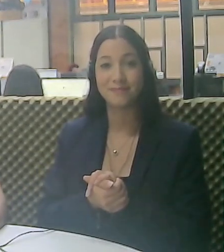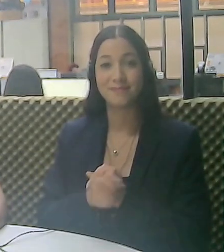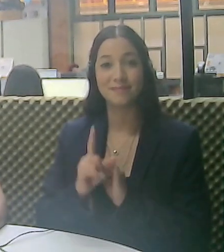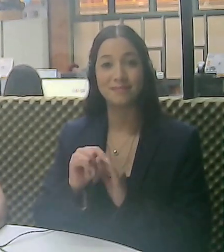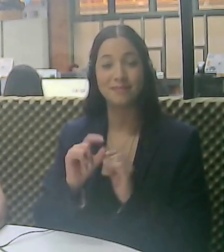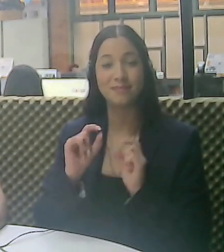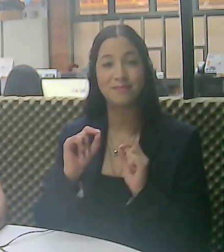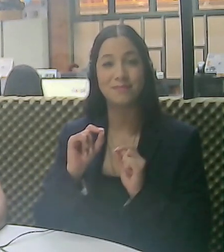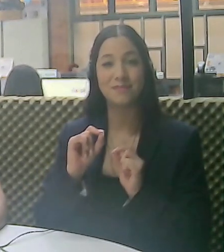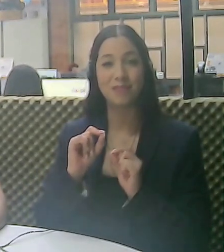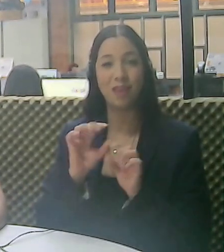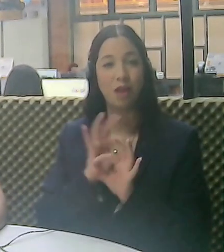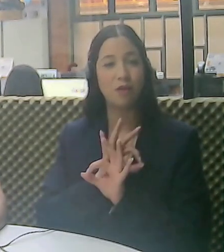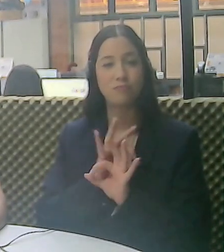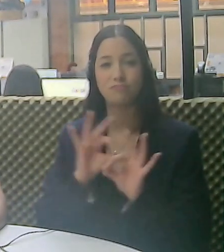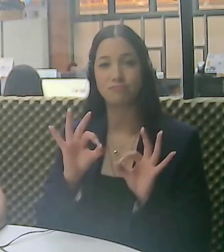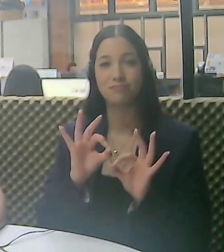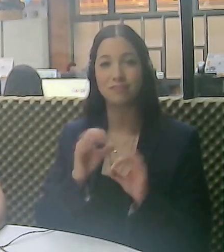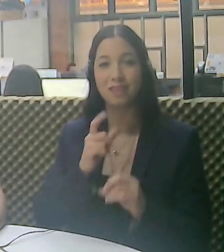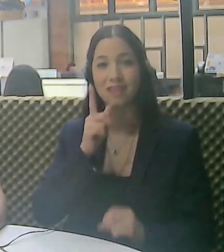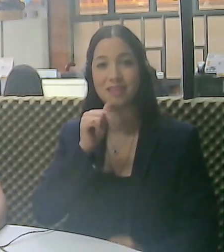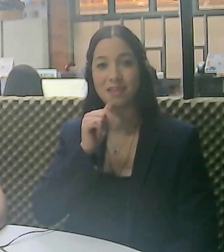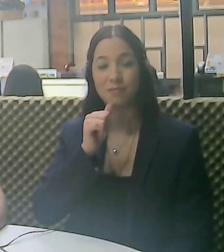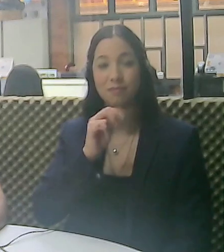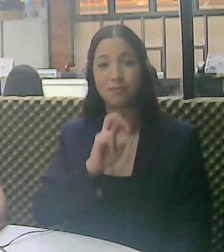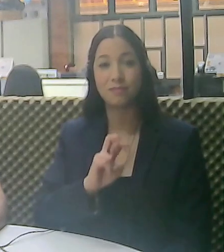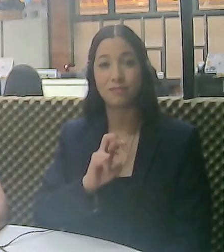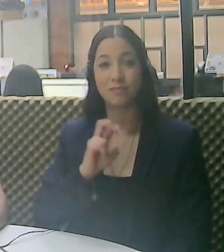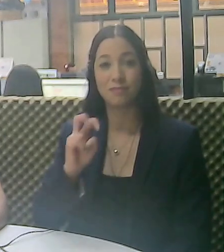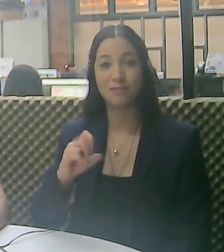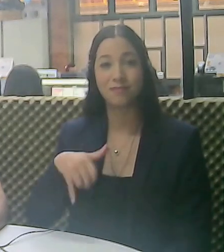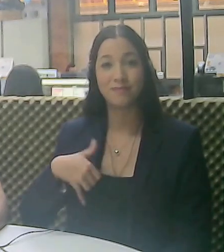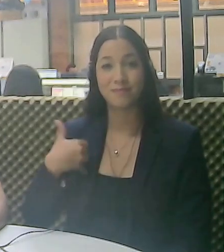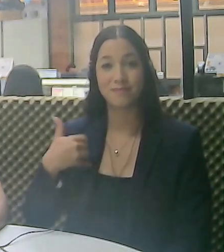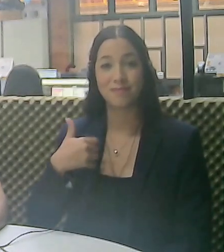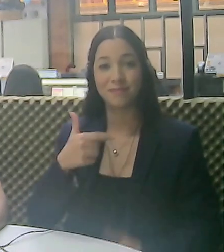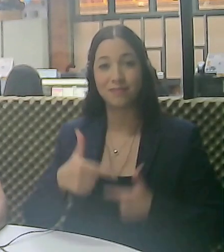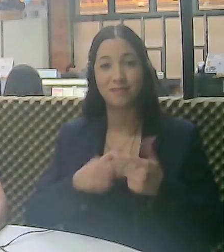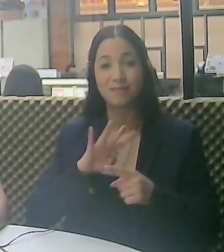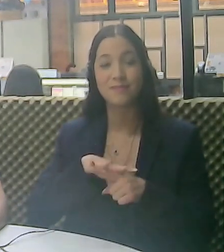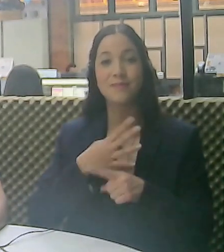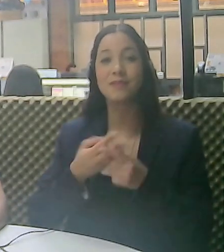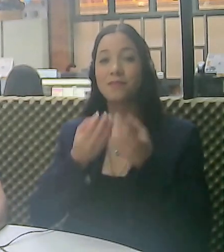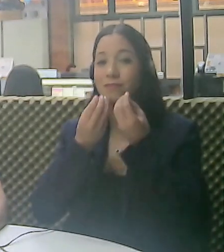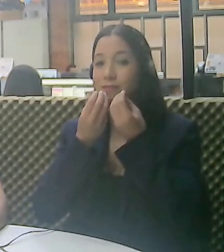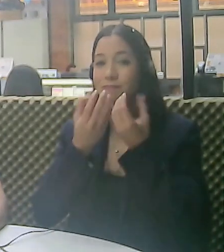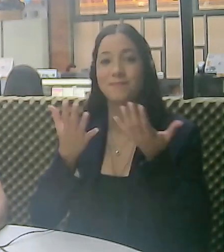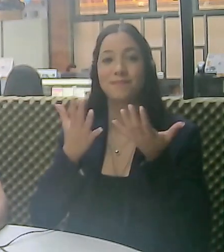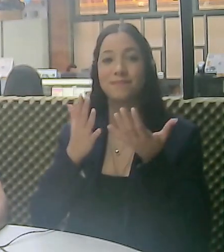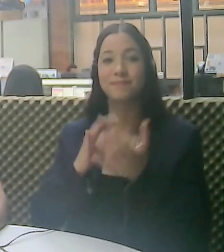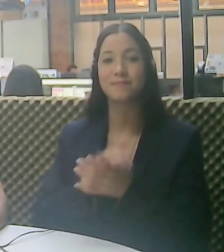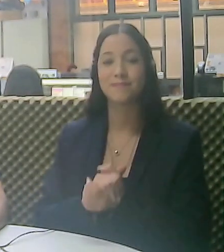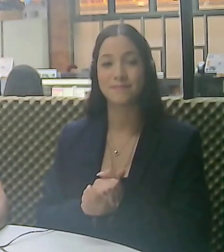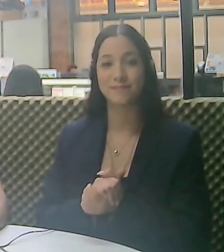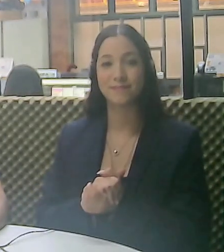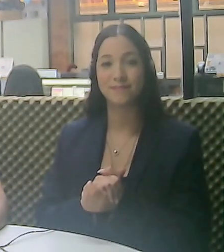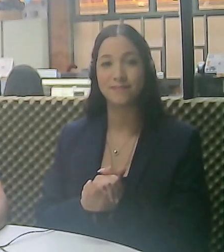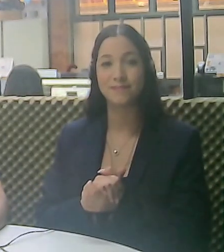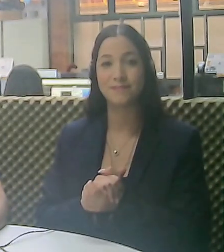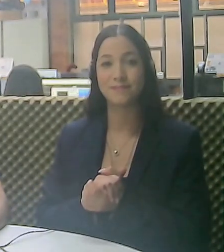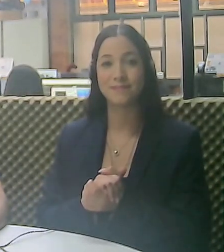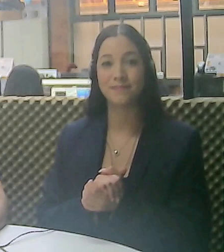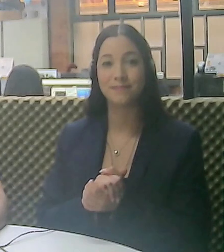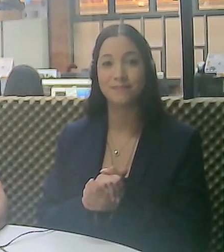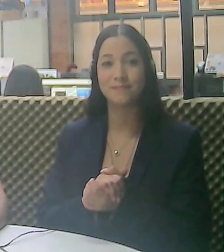Isso é que é gol de placa. Demais 55 anos. Fazer mais, fazer bem.